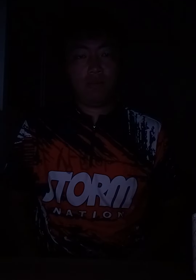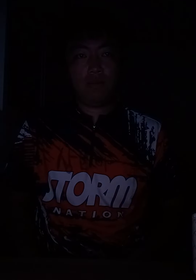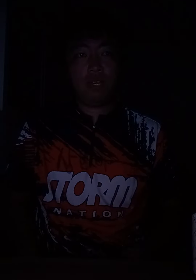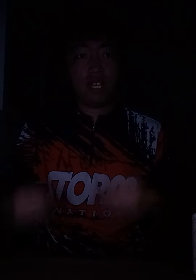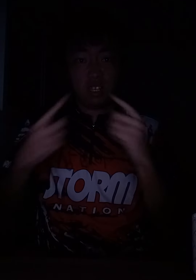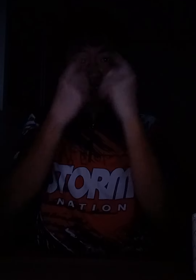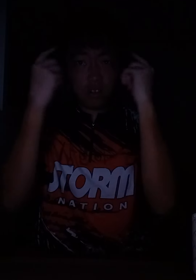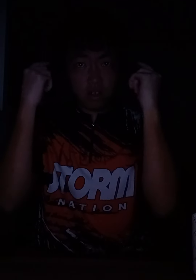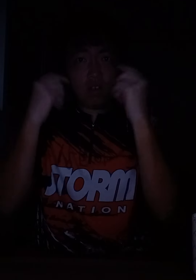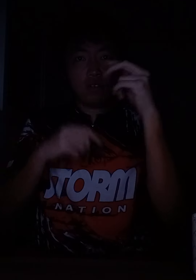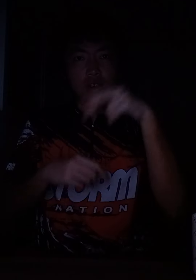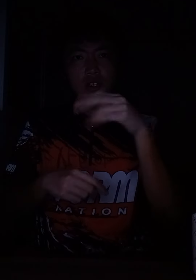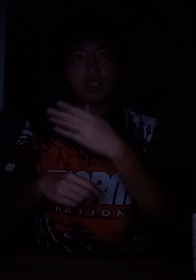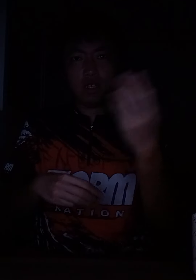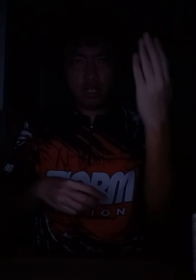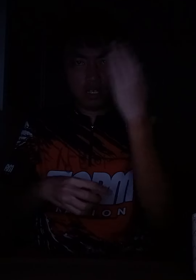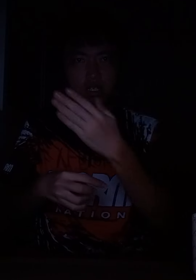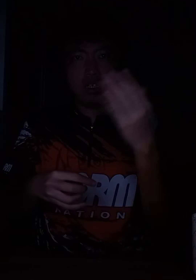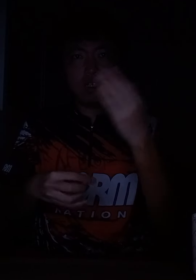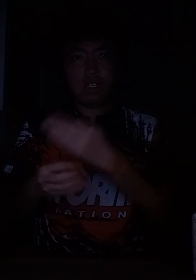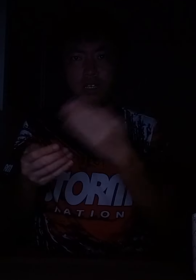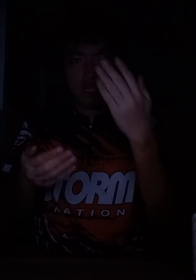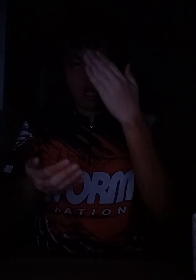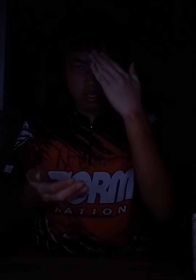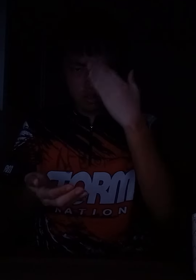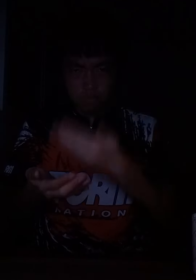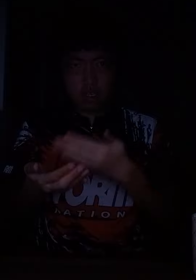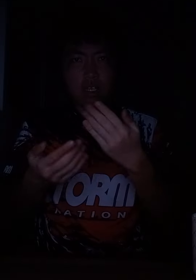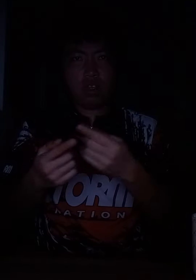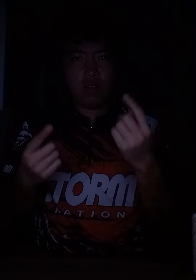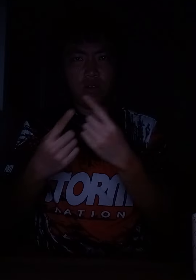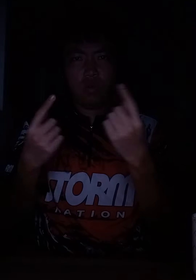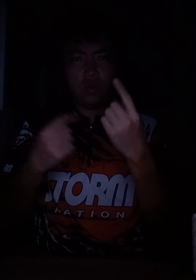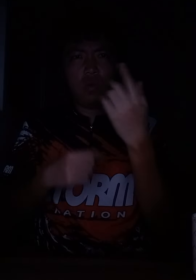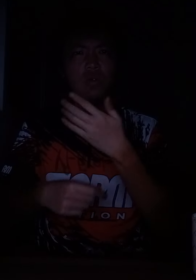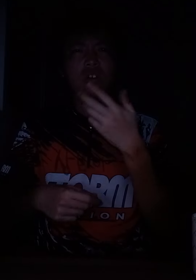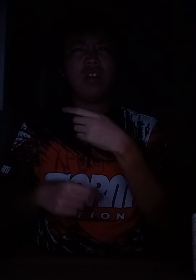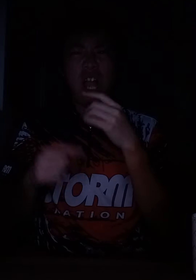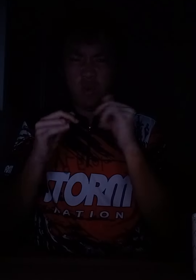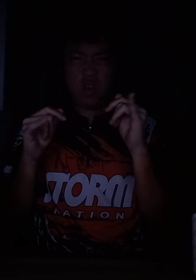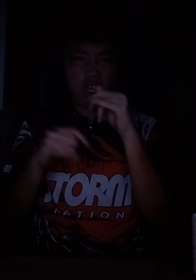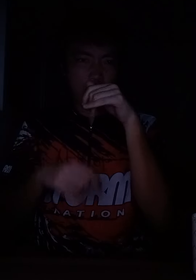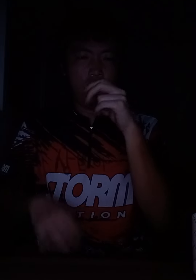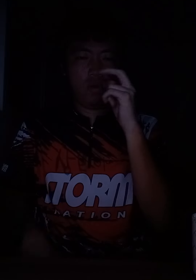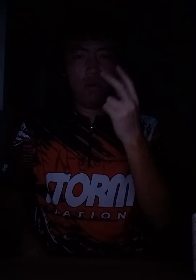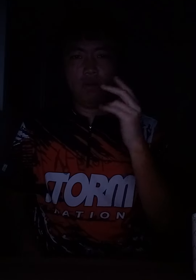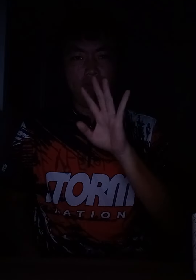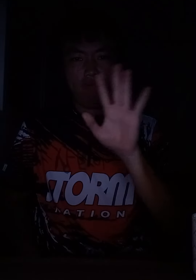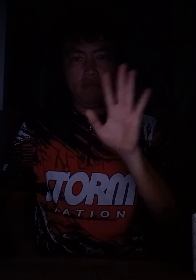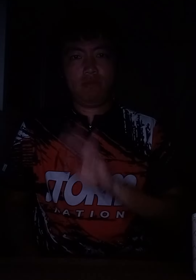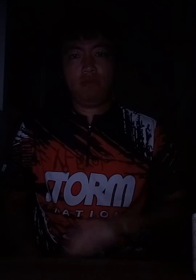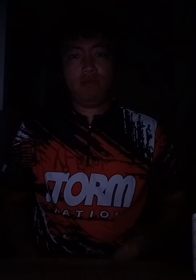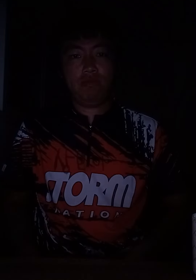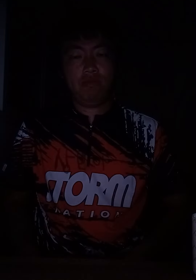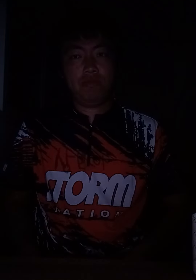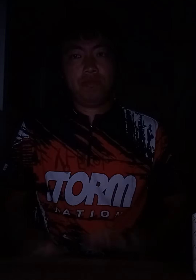마스크를 쓰고 법원에 출석한 남성은 피해자들의 미안하다며 자신이 조울증을 앓고 있다고 밝혔습니다. 법원은